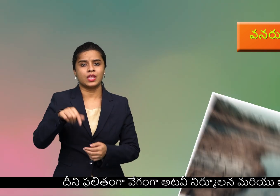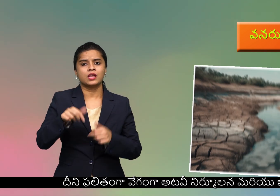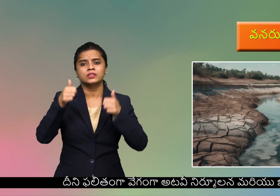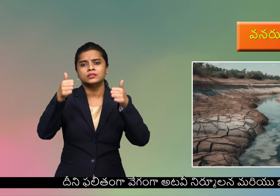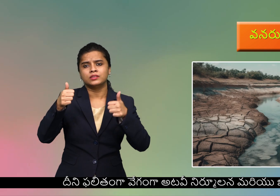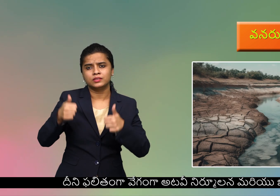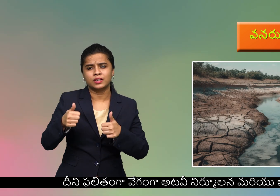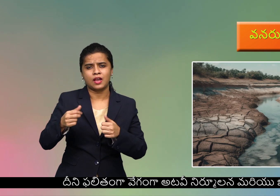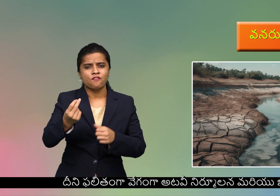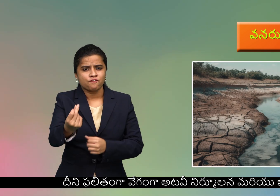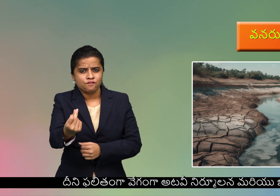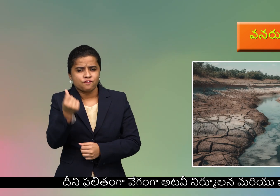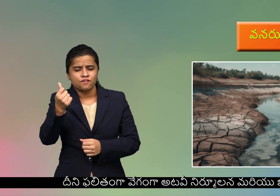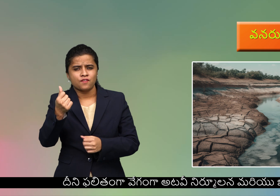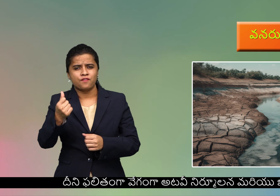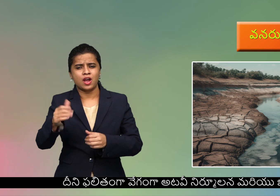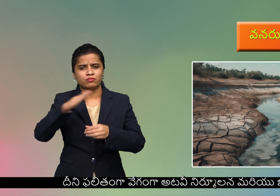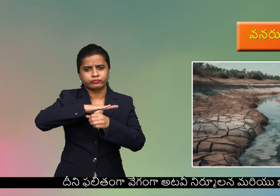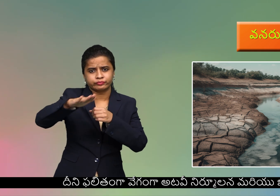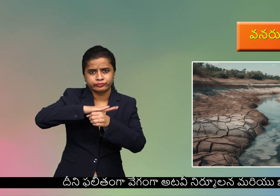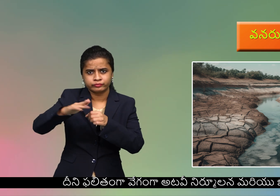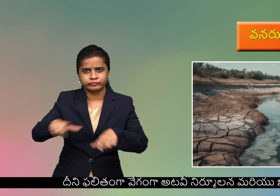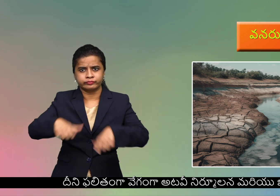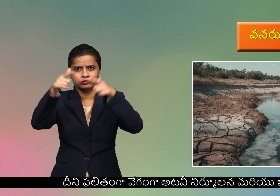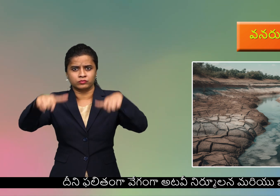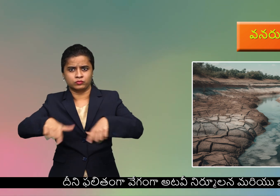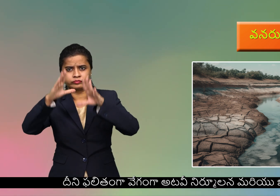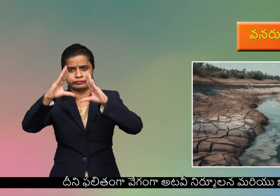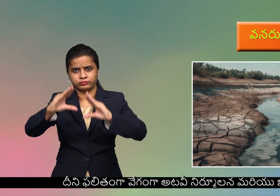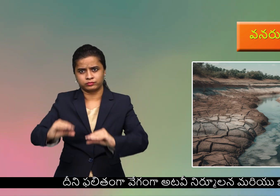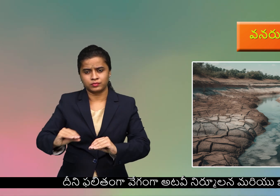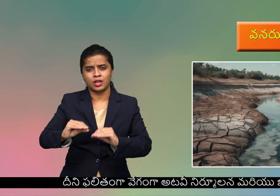దీని ఫలితంగా వేగంగా అటవీ నిర్మూలన మరియు ఖనిజాలు,